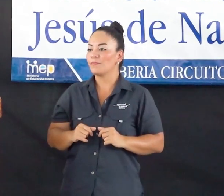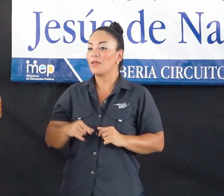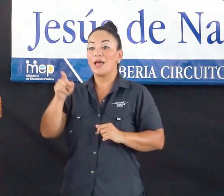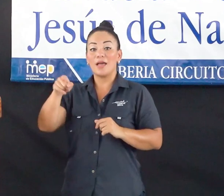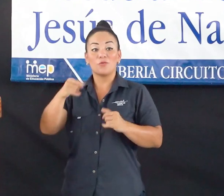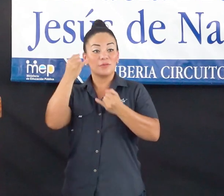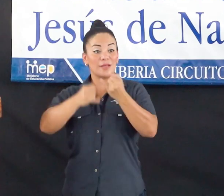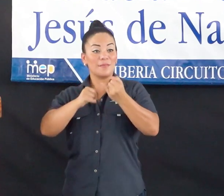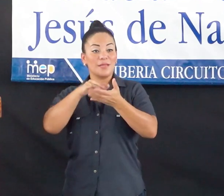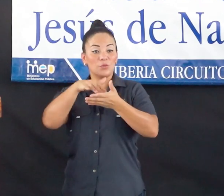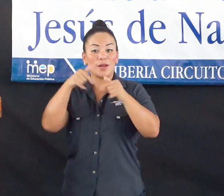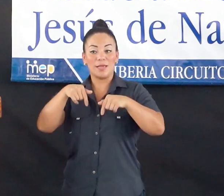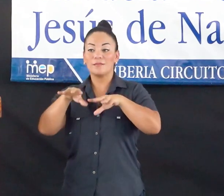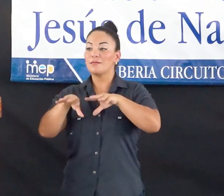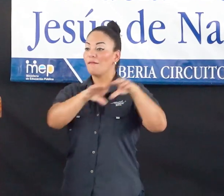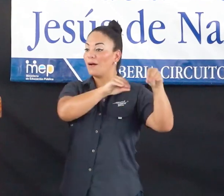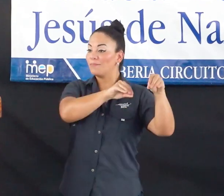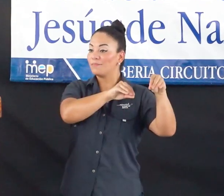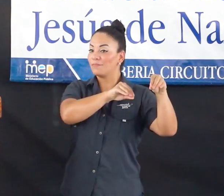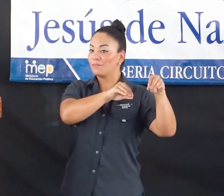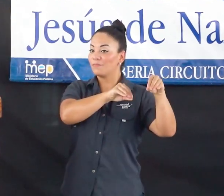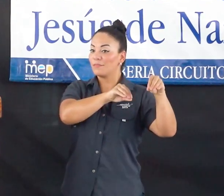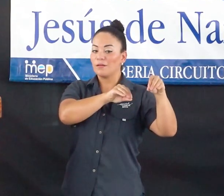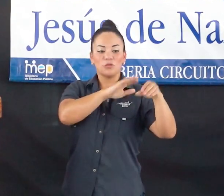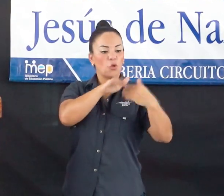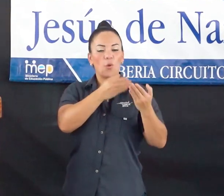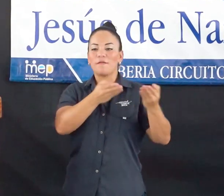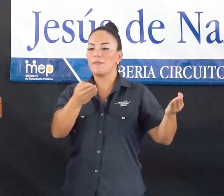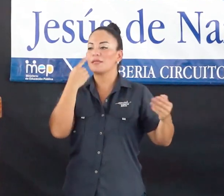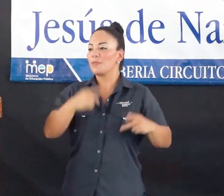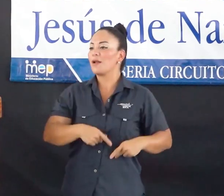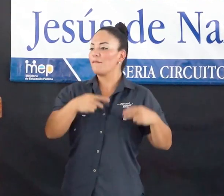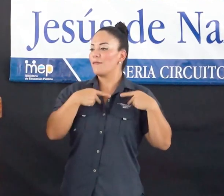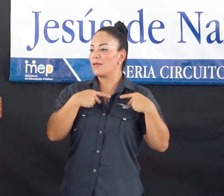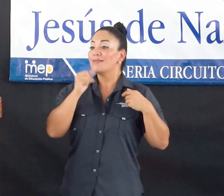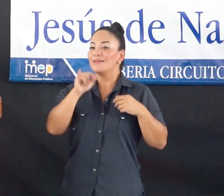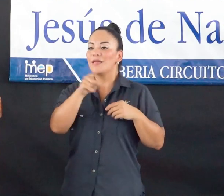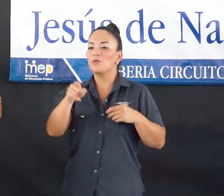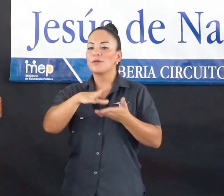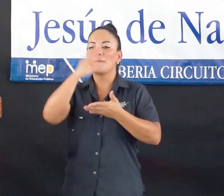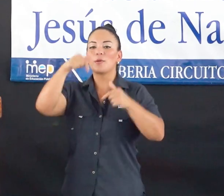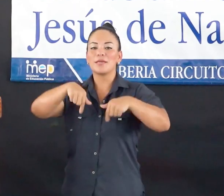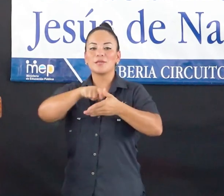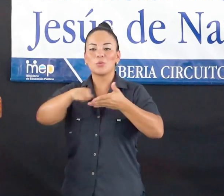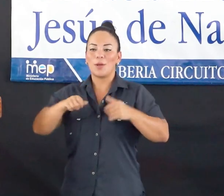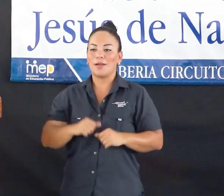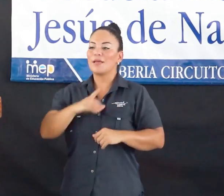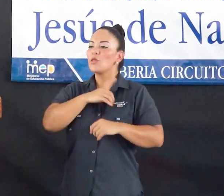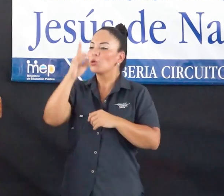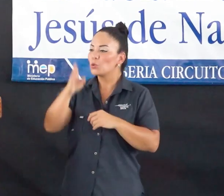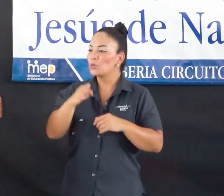vida, van mejor armados si vinieron a una escuela como esta. Que Dios los